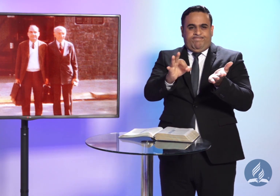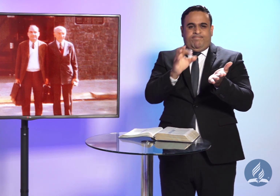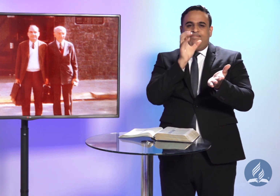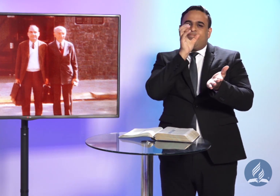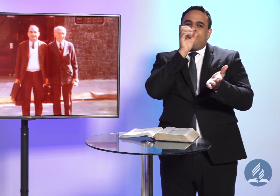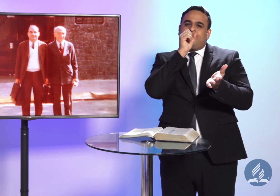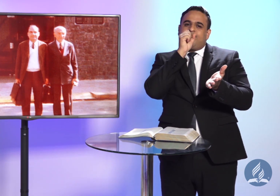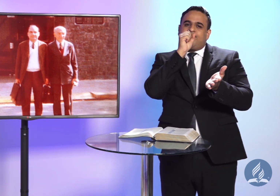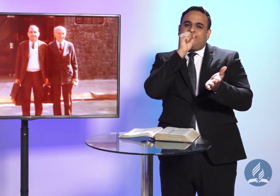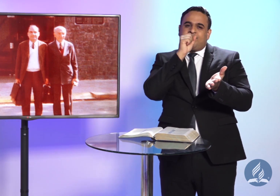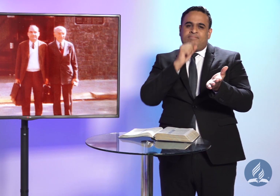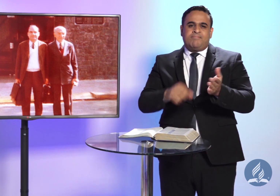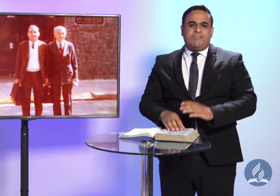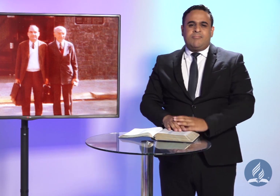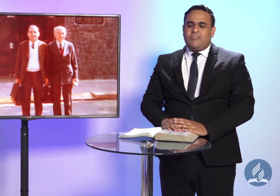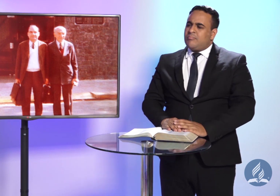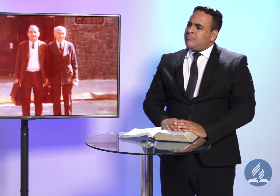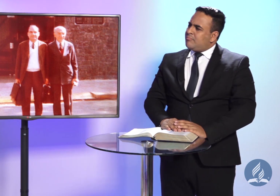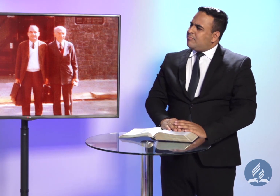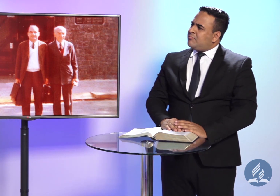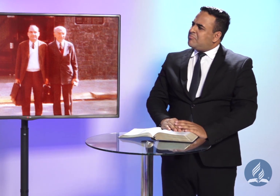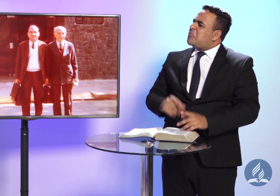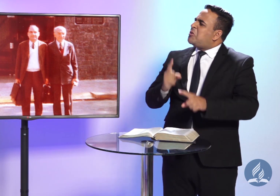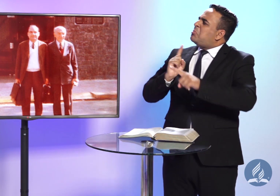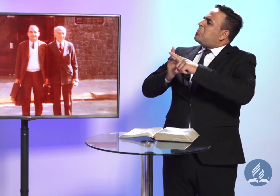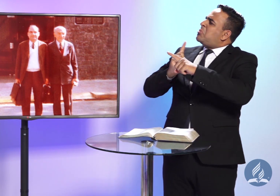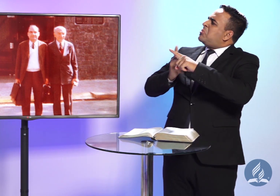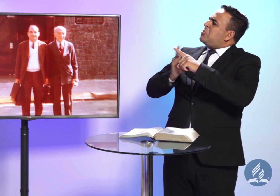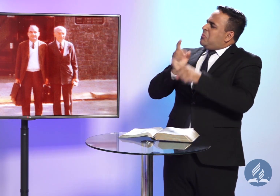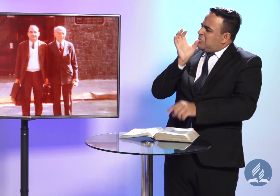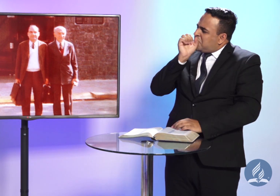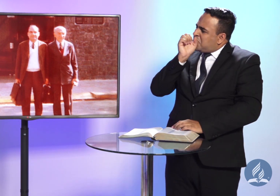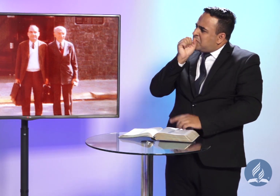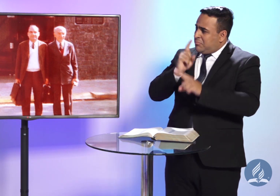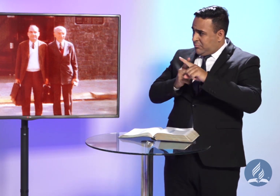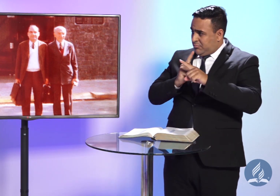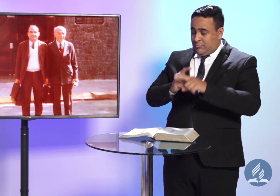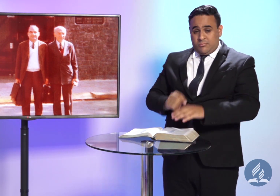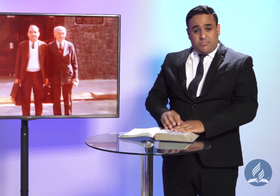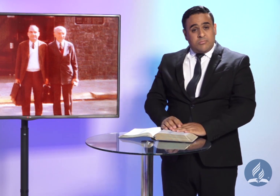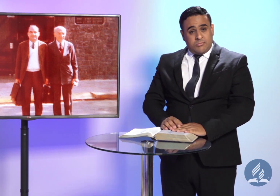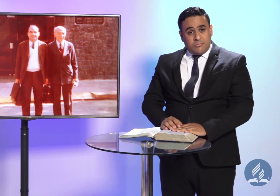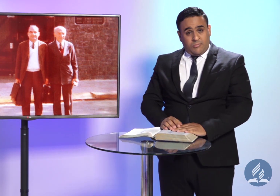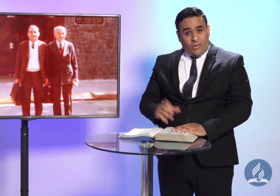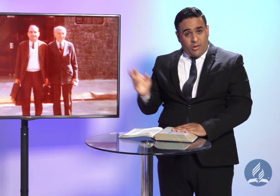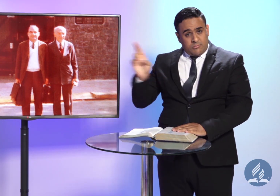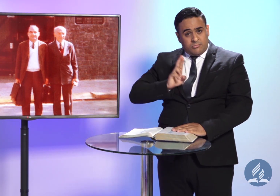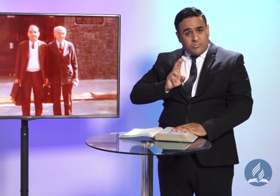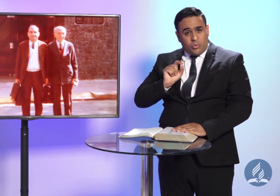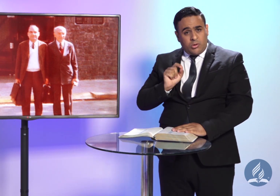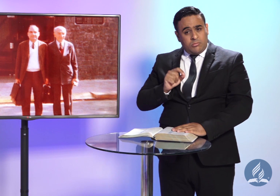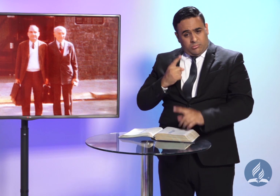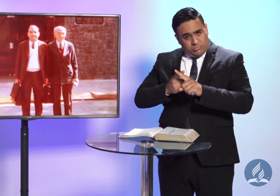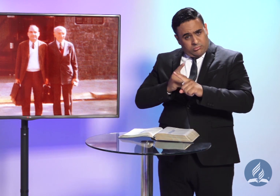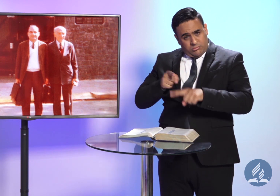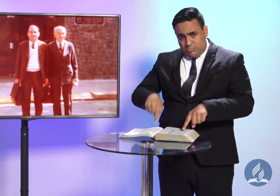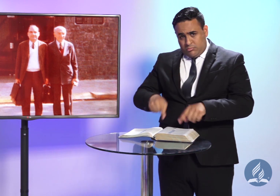Luiz Melito, olha, procura uma igreja que guarde o sábado e você vai estar encontrando